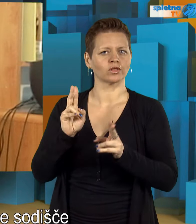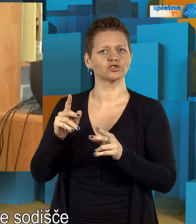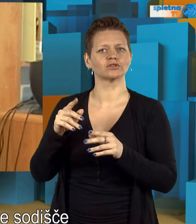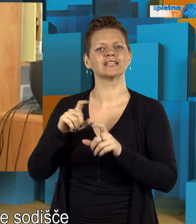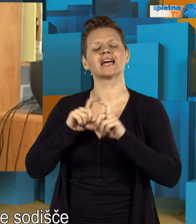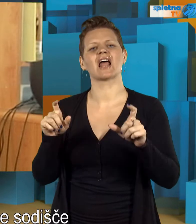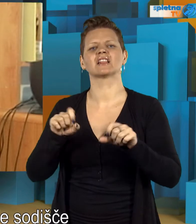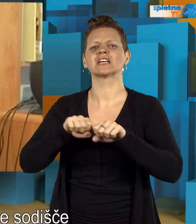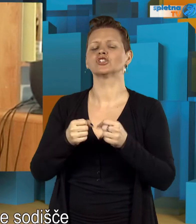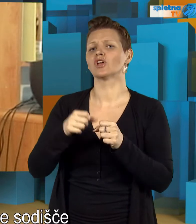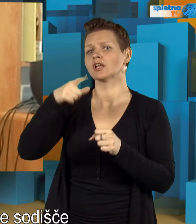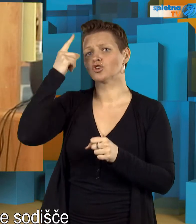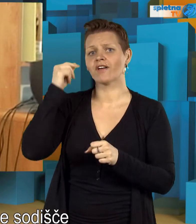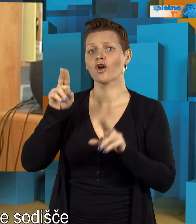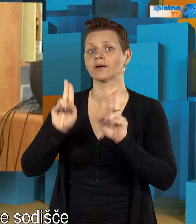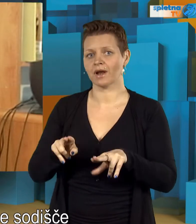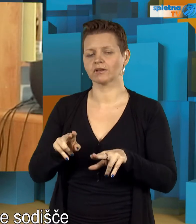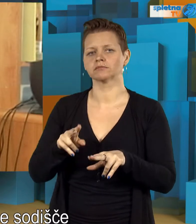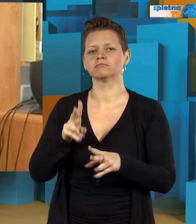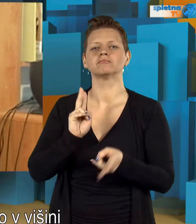v višini $1.